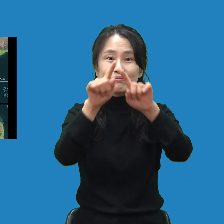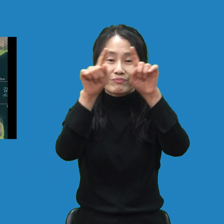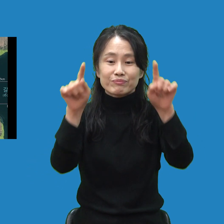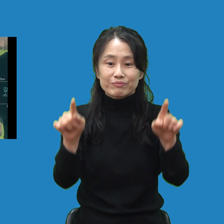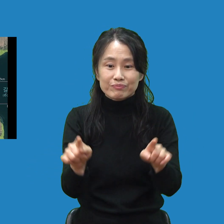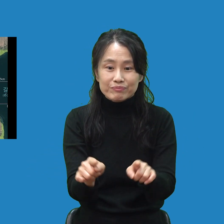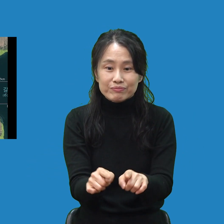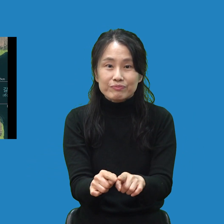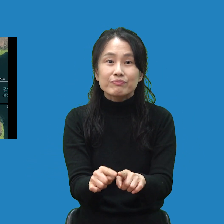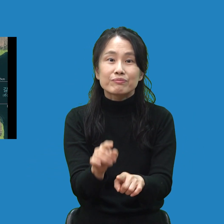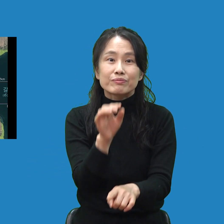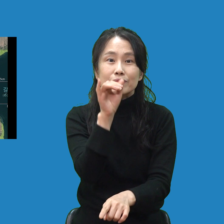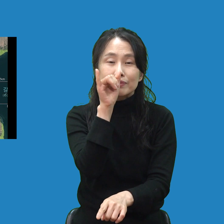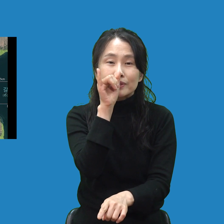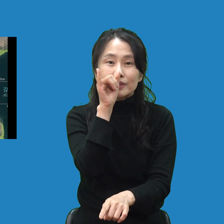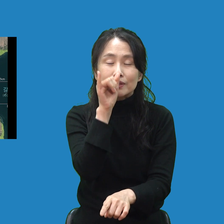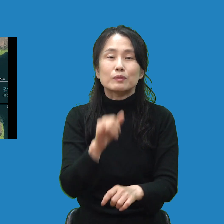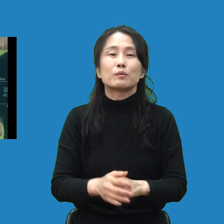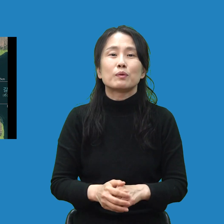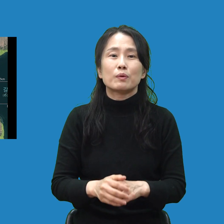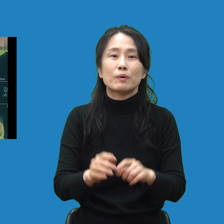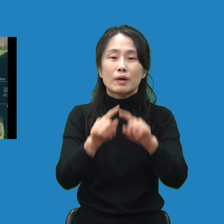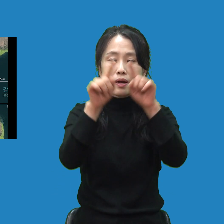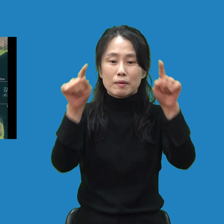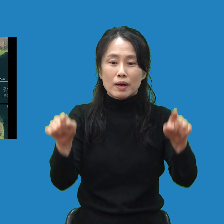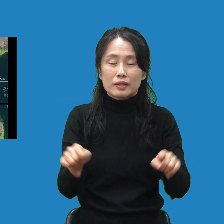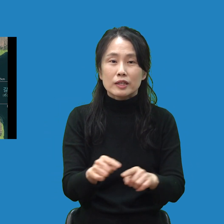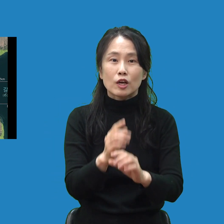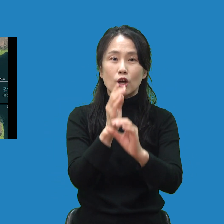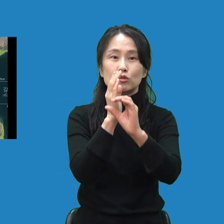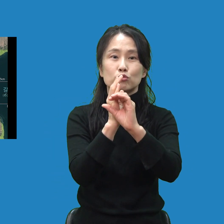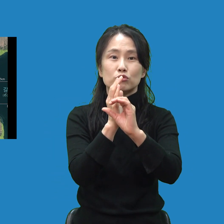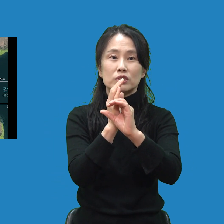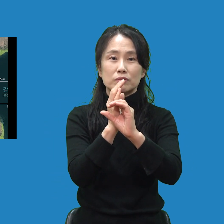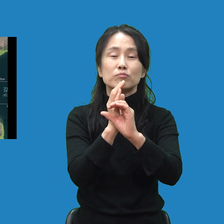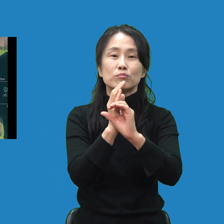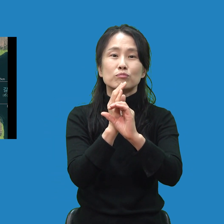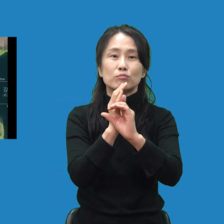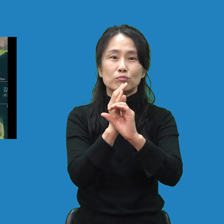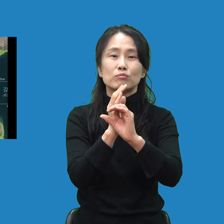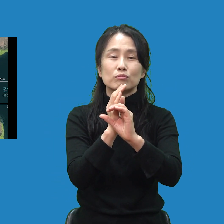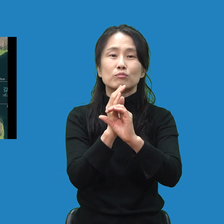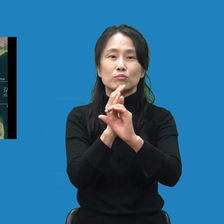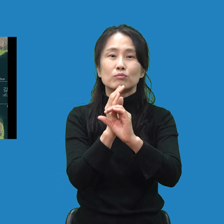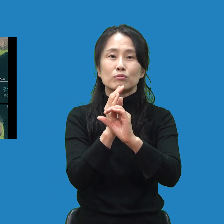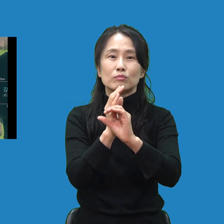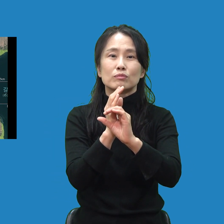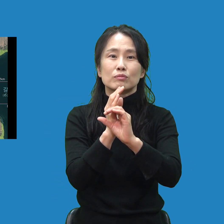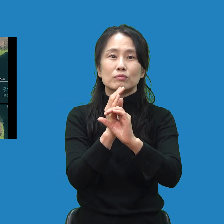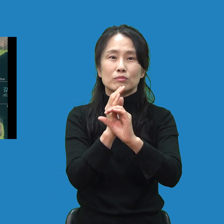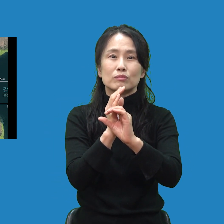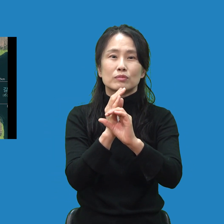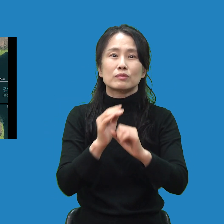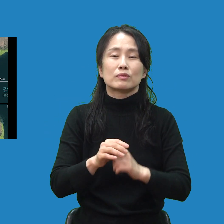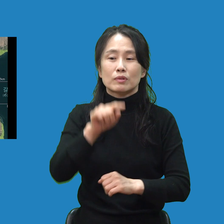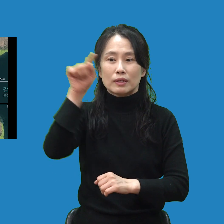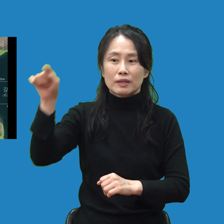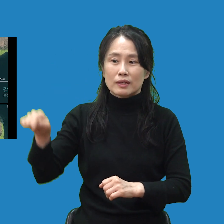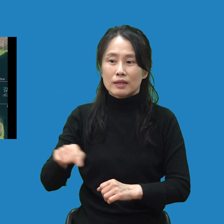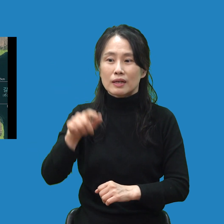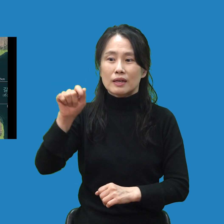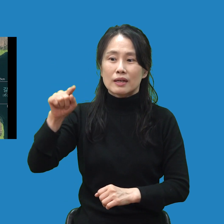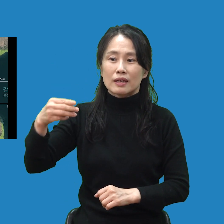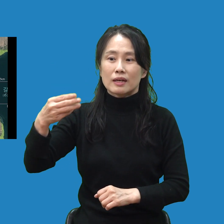이렇게 있고, 그 갈릴리 바다를 중심으로 이렇게 갈릴리 지역이